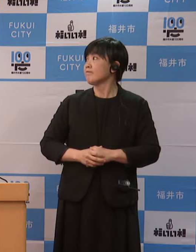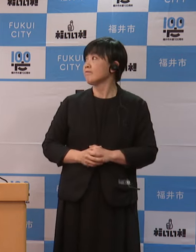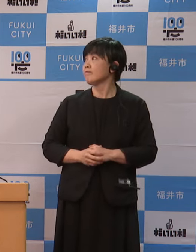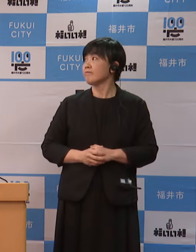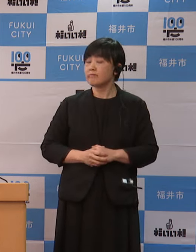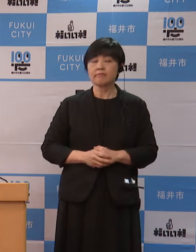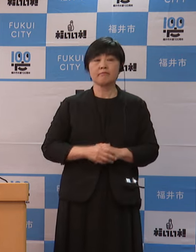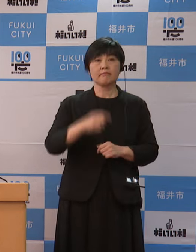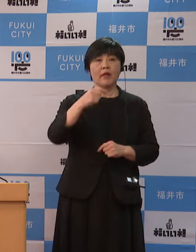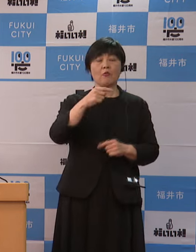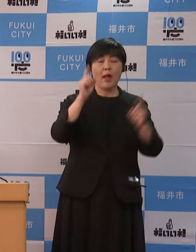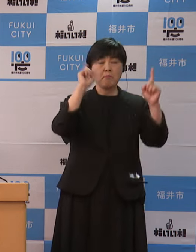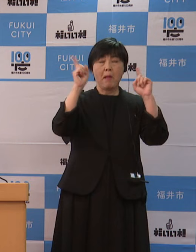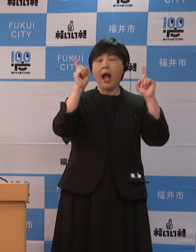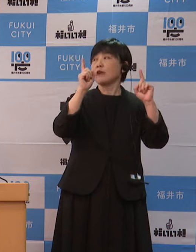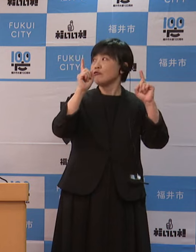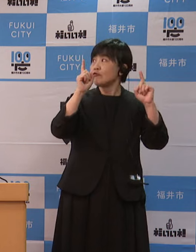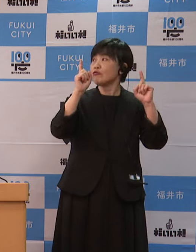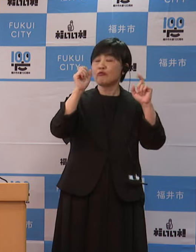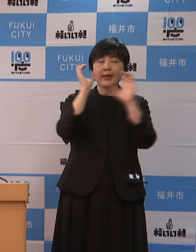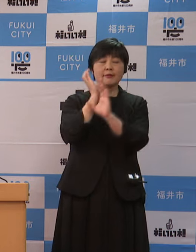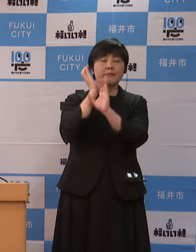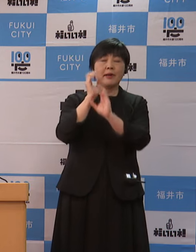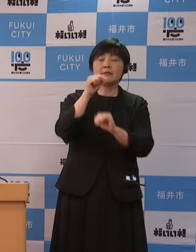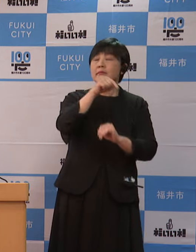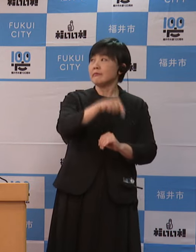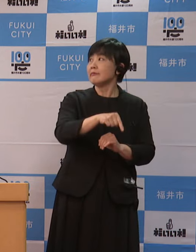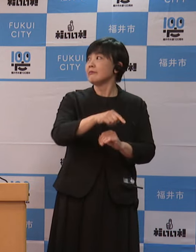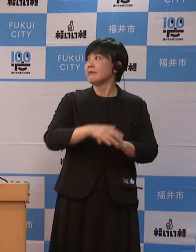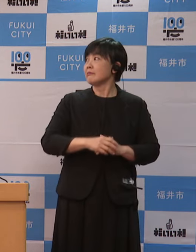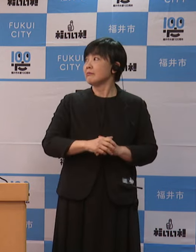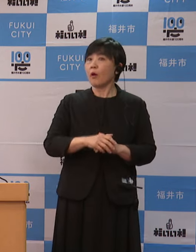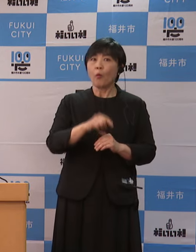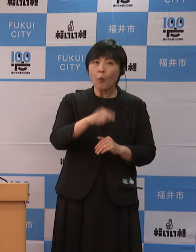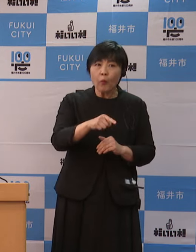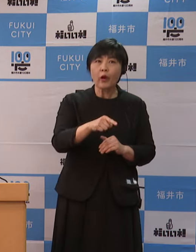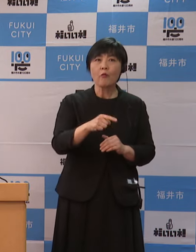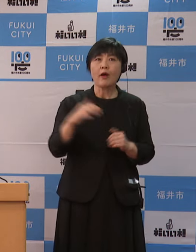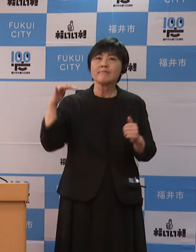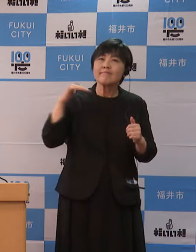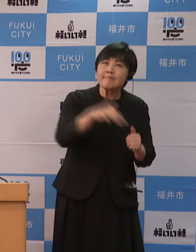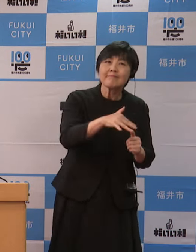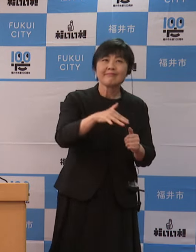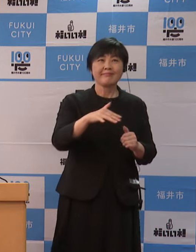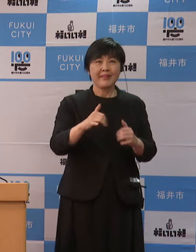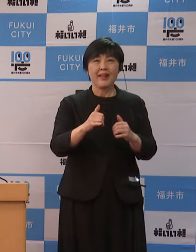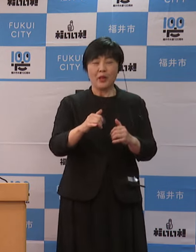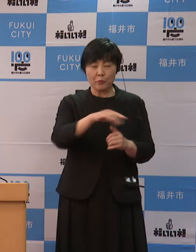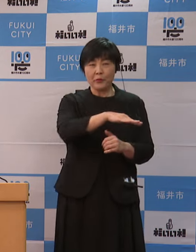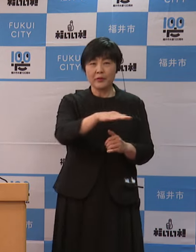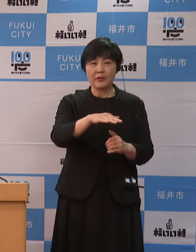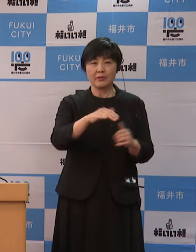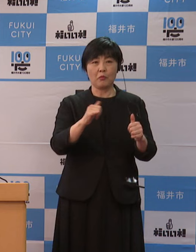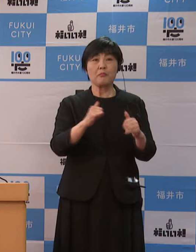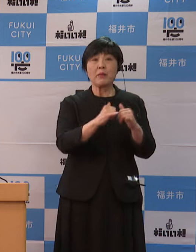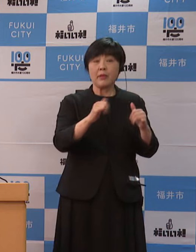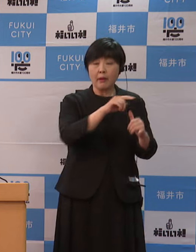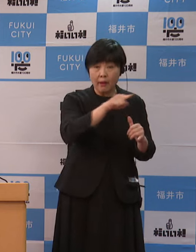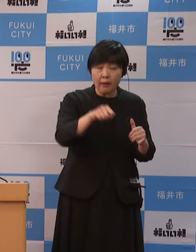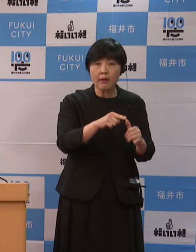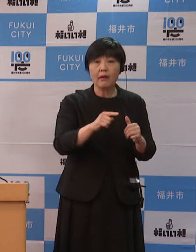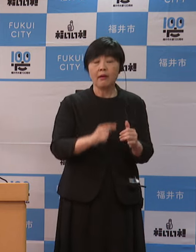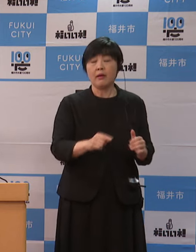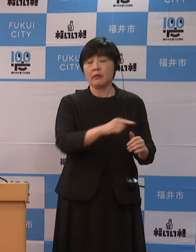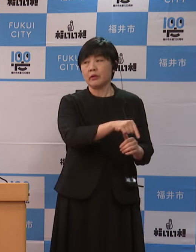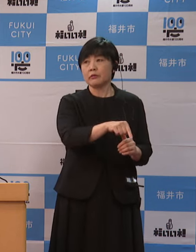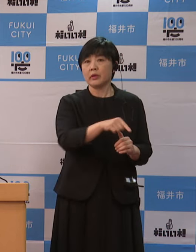ェスティバルというのはすでにかなりの、この発信力を持っていると、民間の方々がやっておられる、市も県